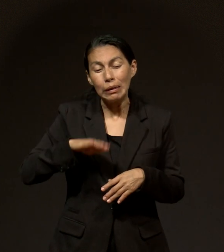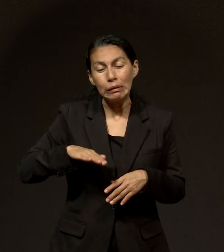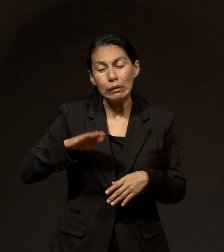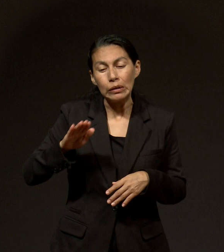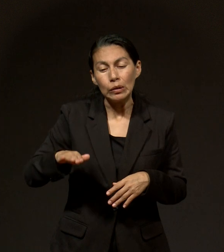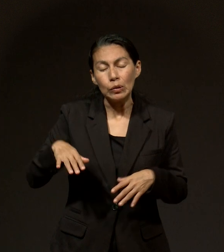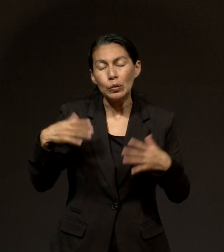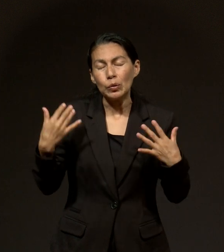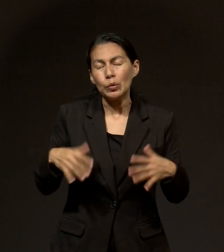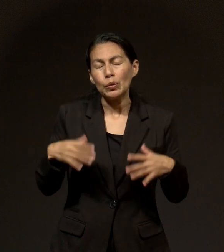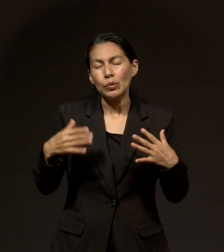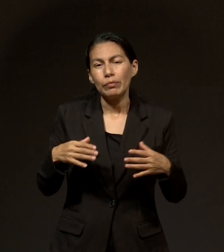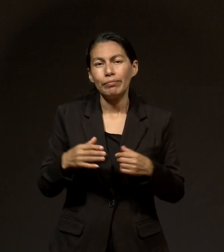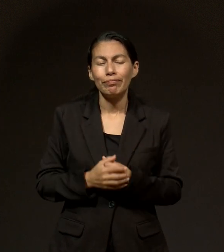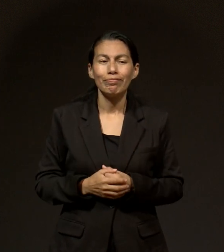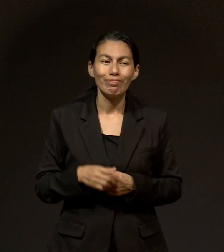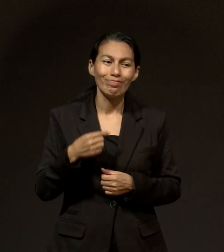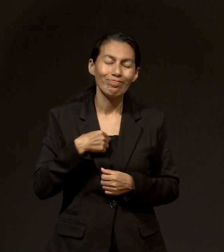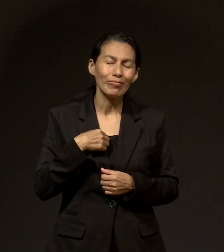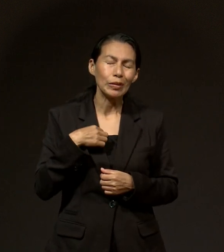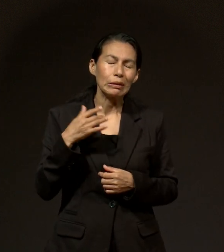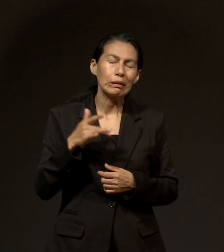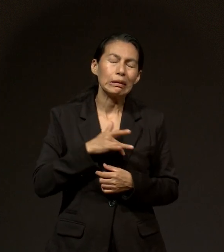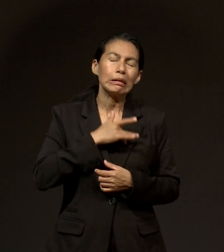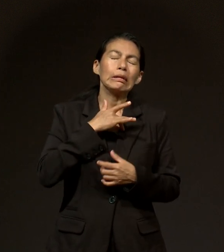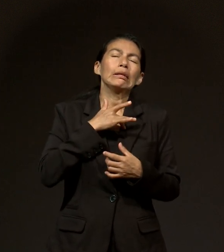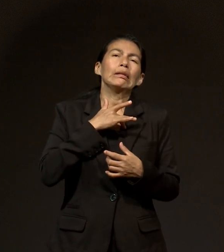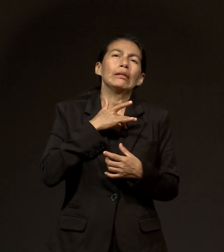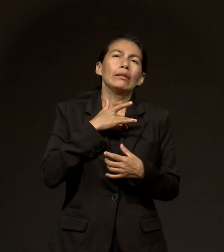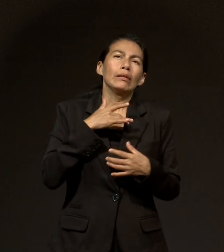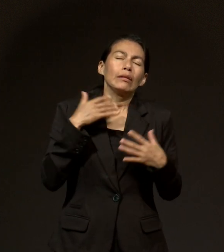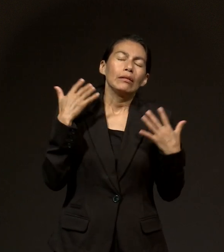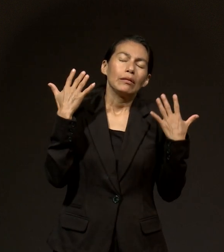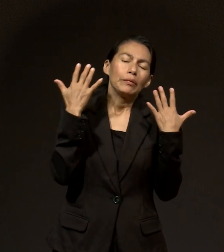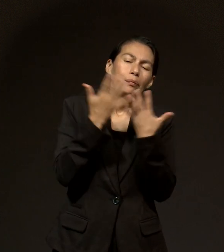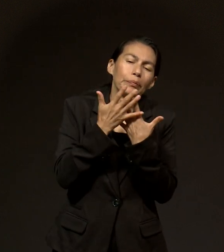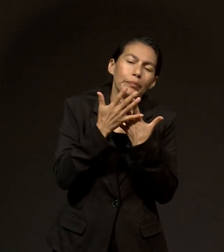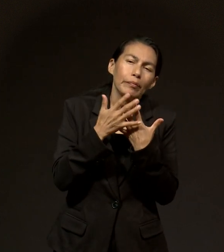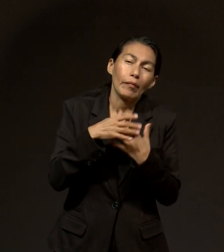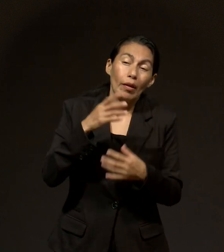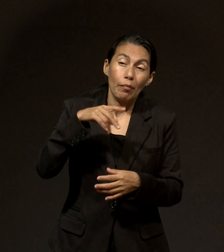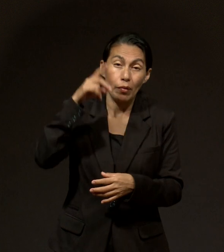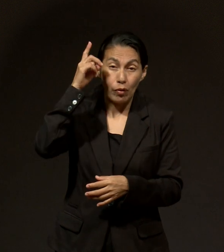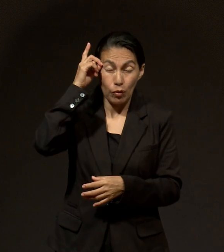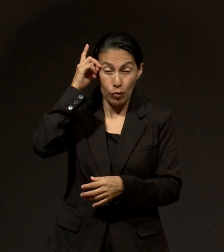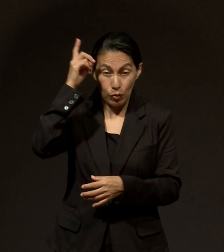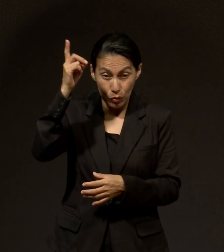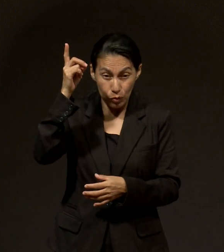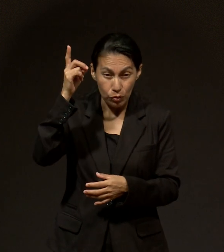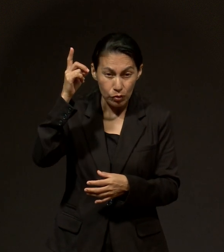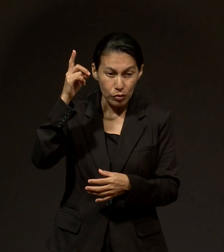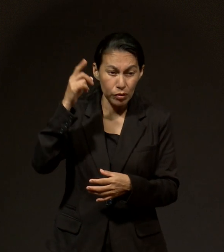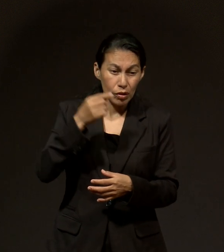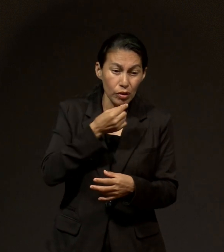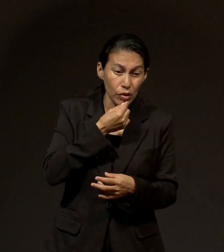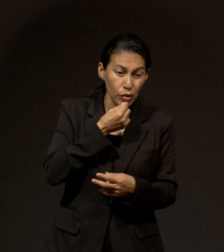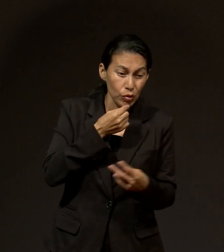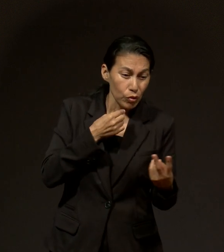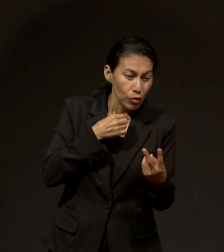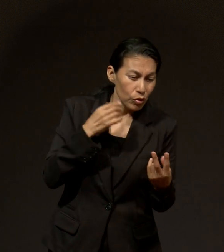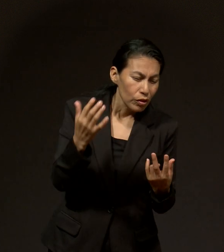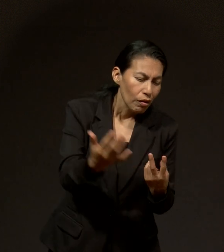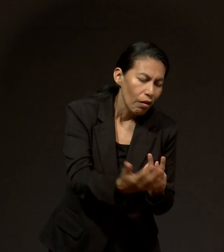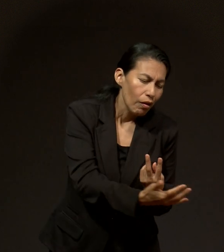Me resulta Duro Me golpea Pero Dios En su infinita gracia Toma a estos